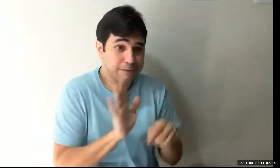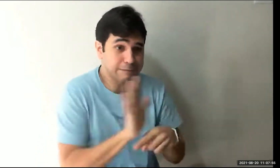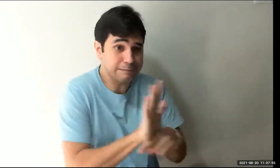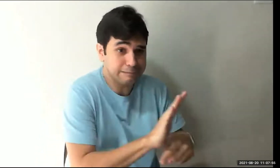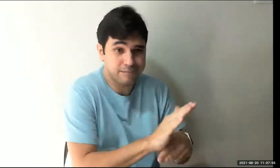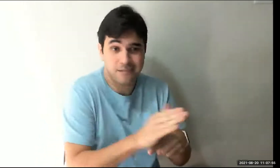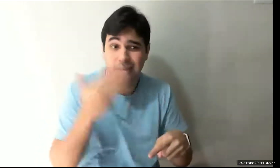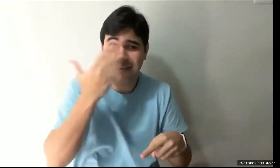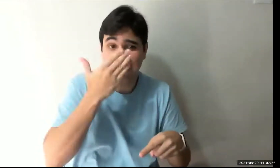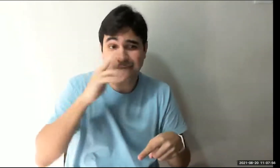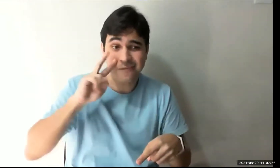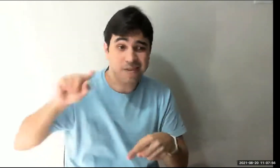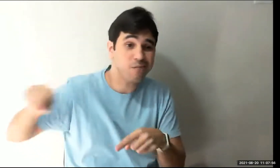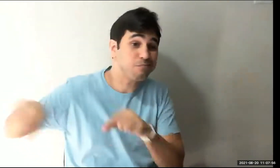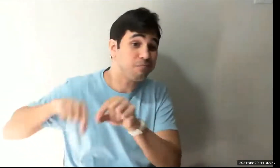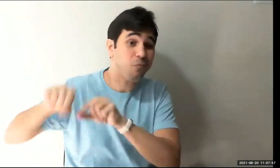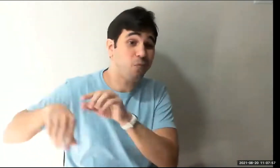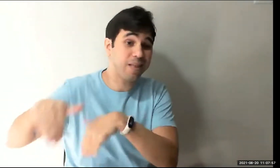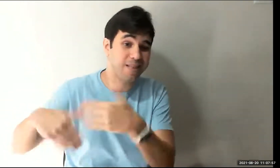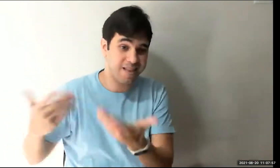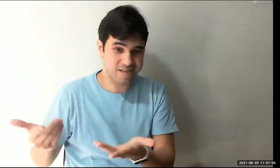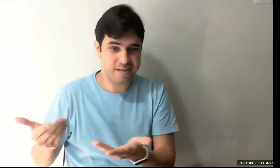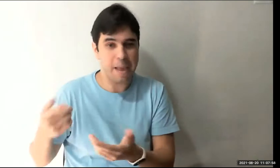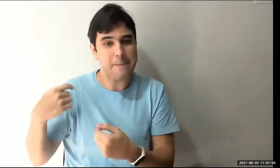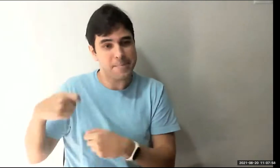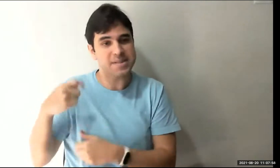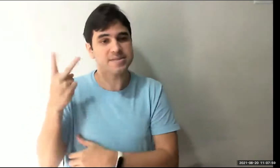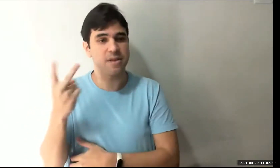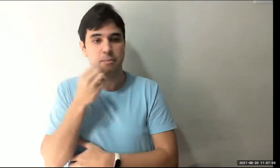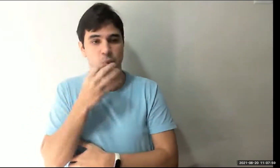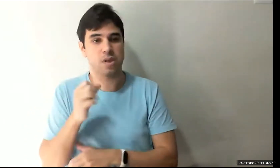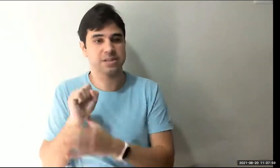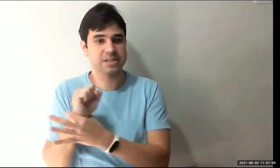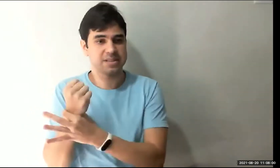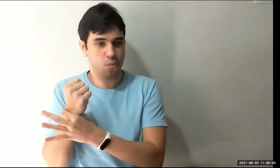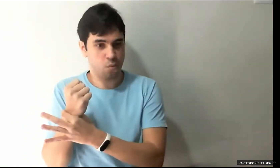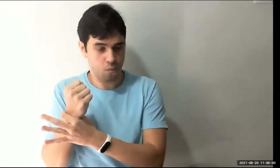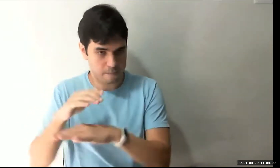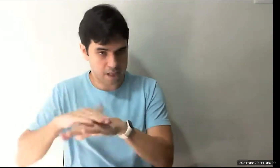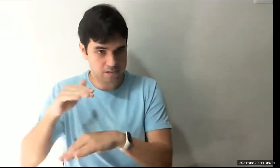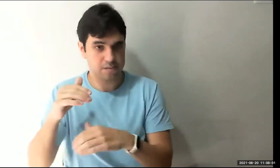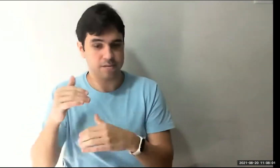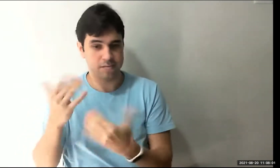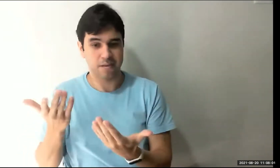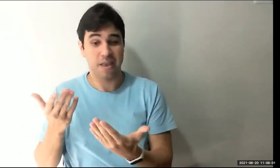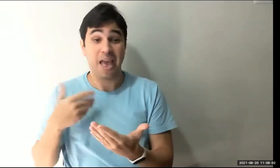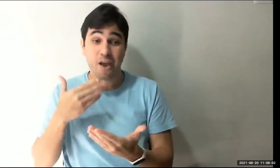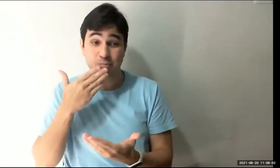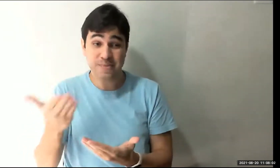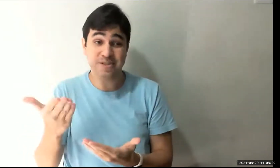aprendizagem, então só eu para ajudar fica um pouco complicado, né? Então eu acredito que é mais seguro que